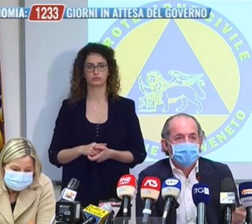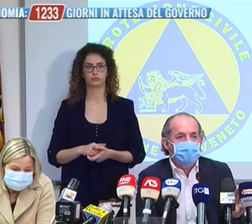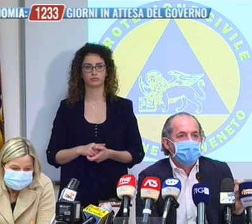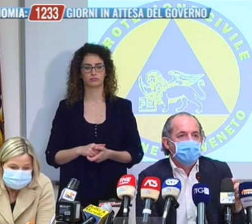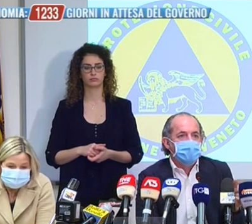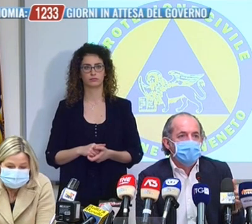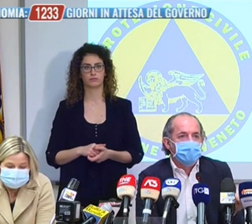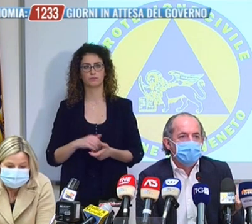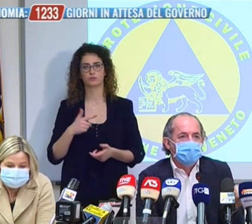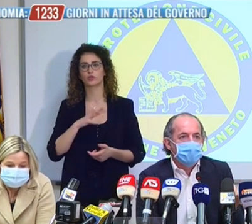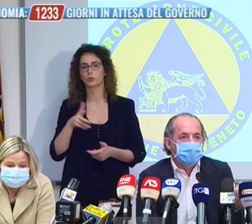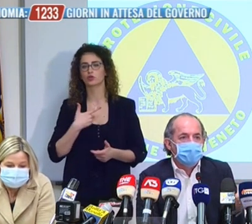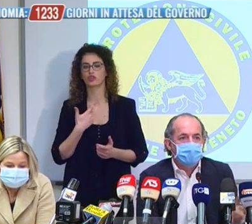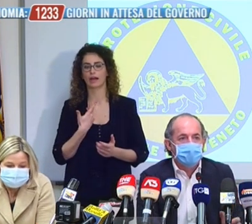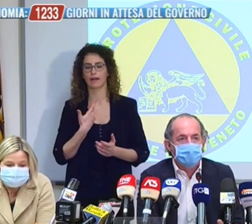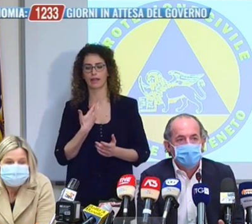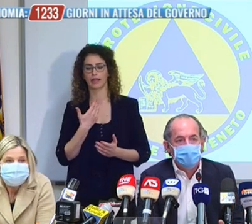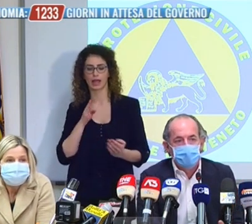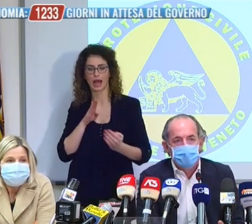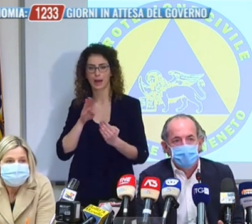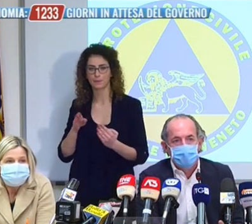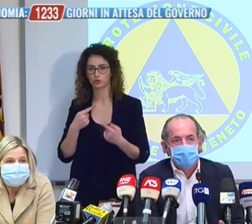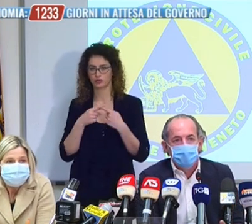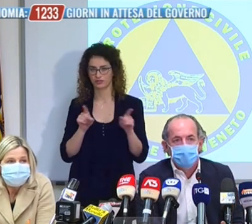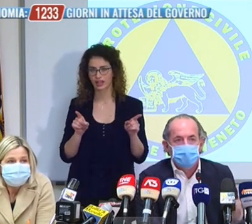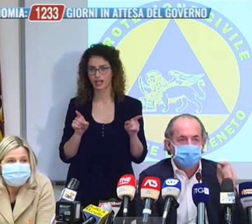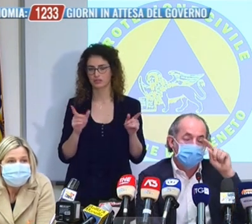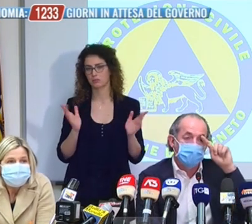Dopo ci saranno delle differenze di approccio, però non.